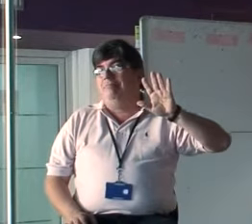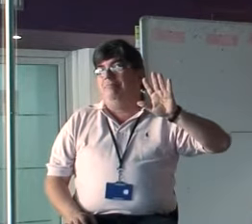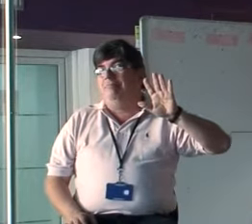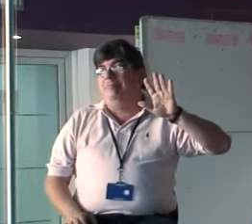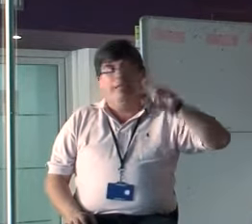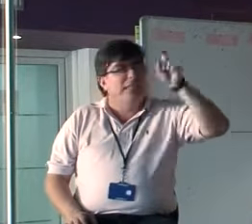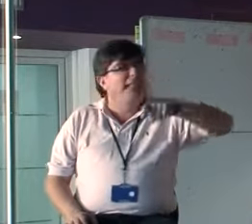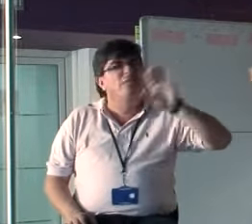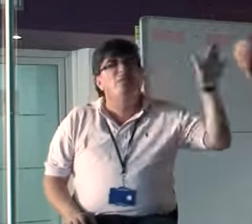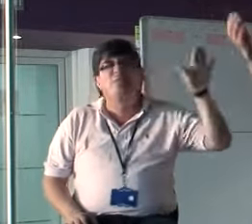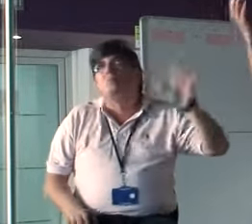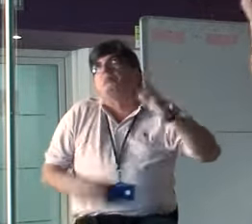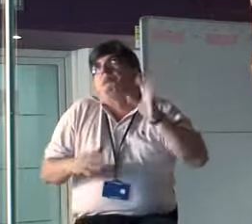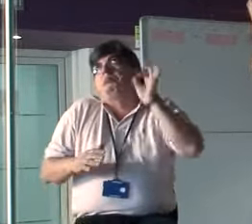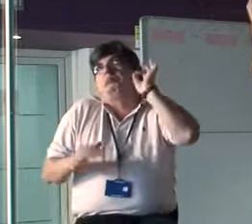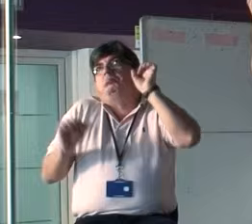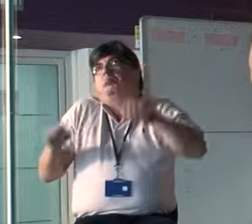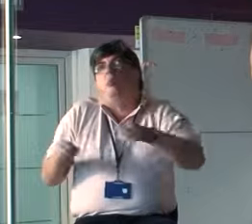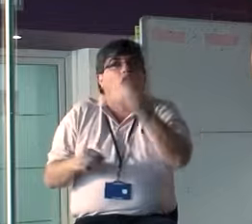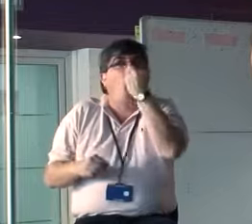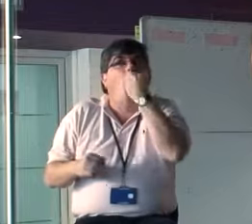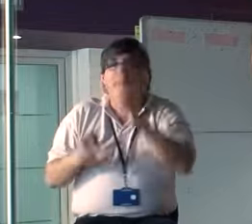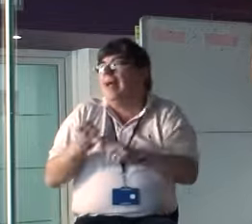Su necesidad puede ser comer.